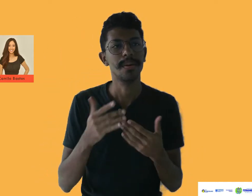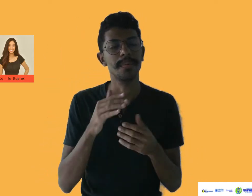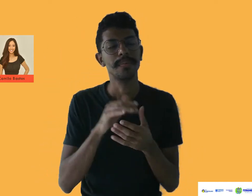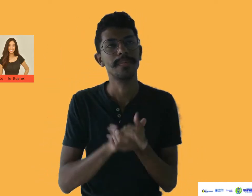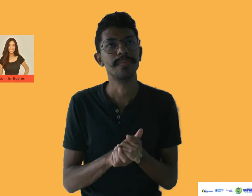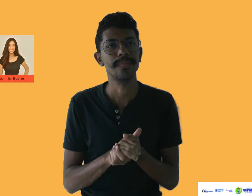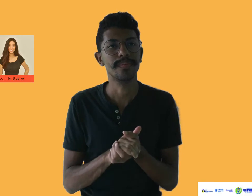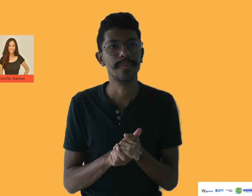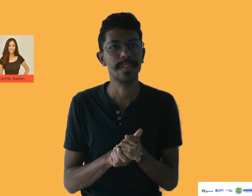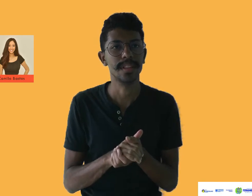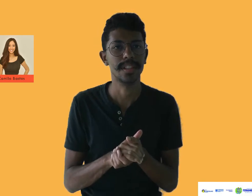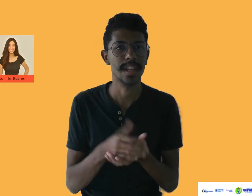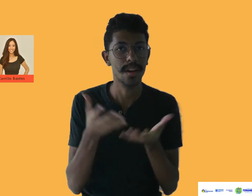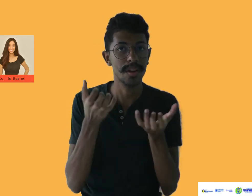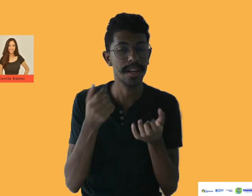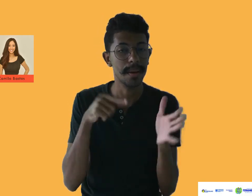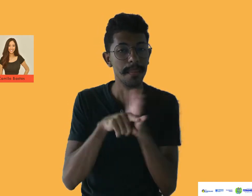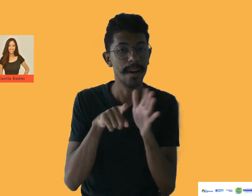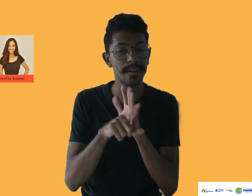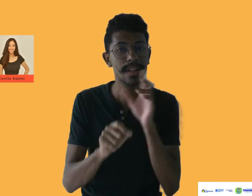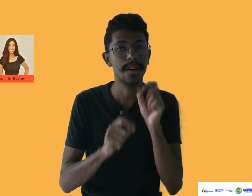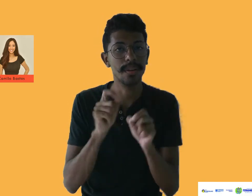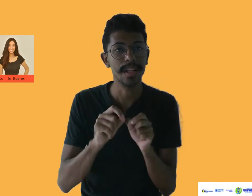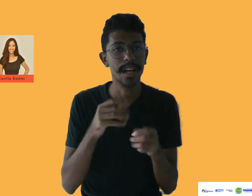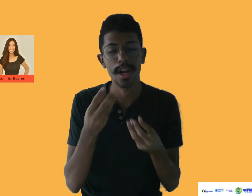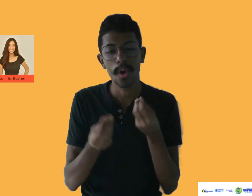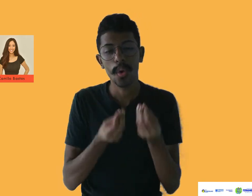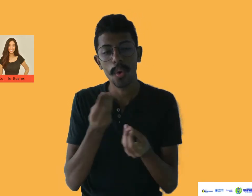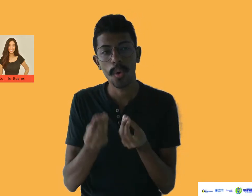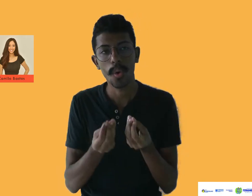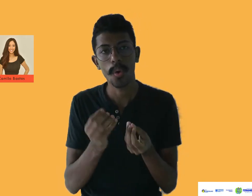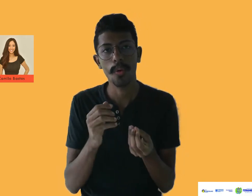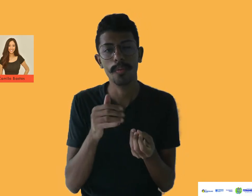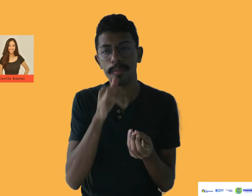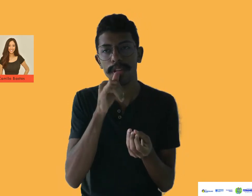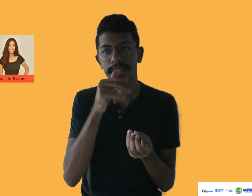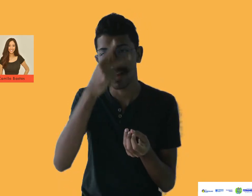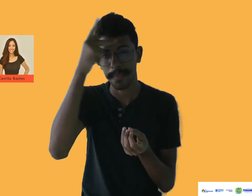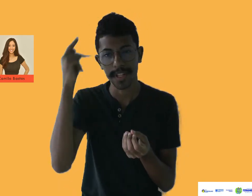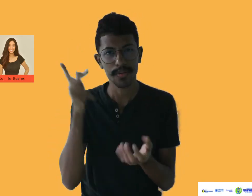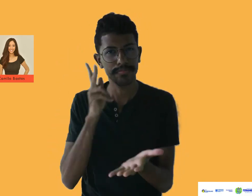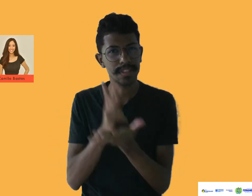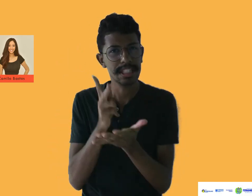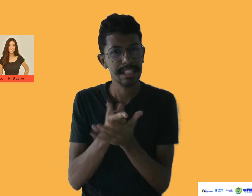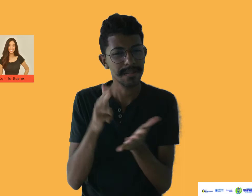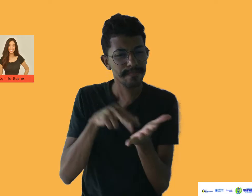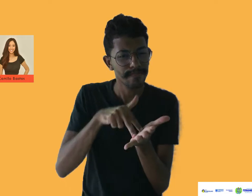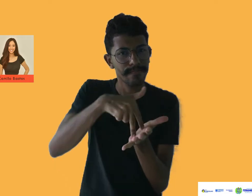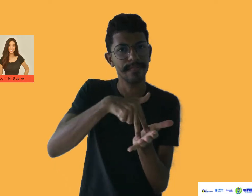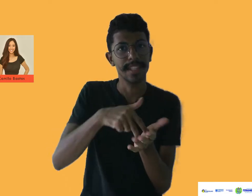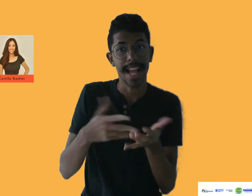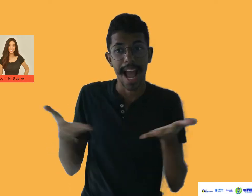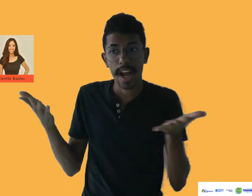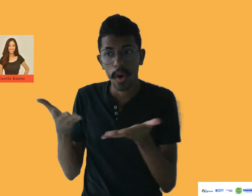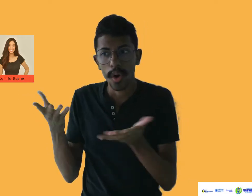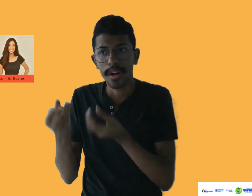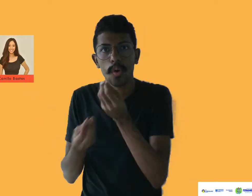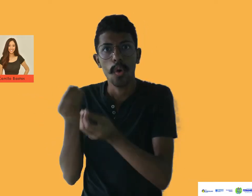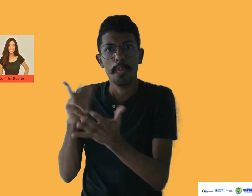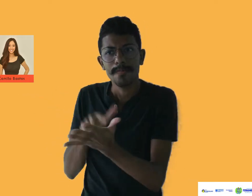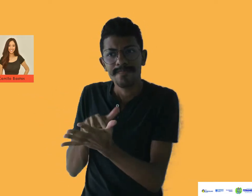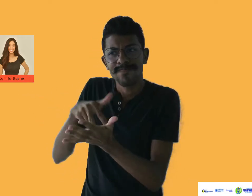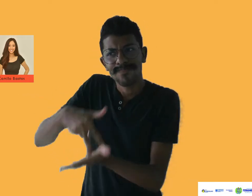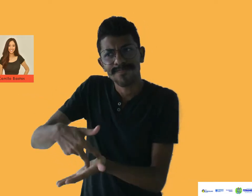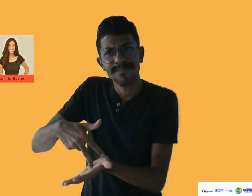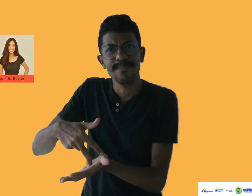assim, né, contraditoriamente, foi uma das classes mais prejudicadas com o distanciamento. E aí eu queria te perguntar, como é que